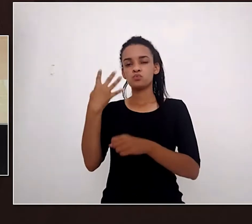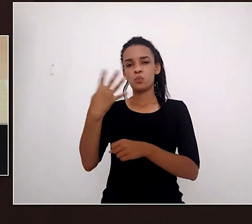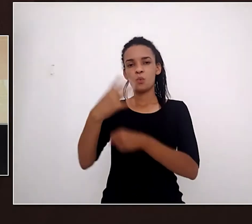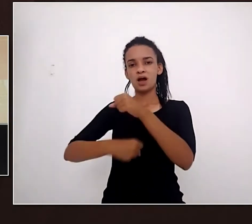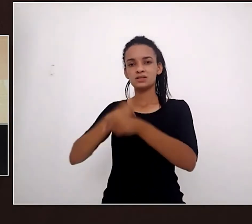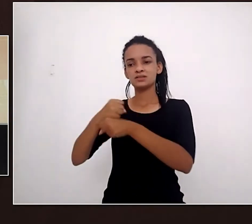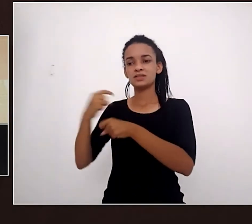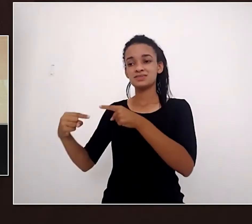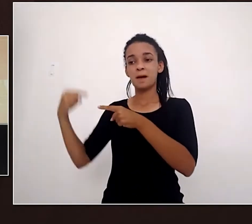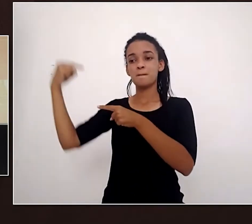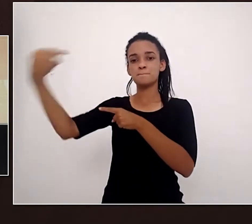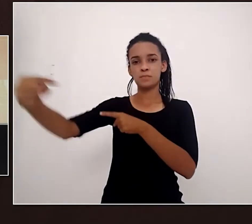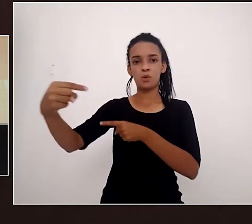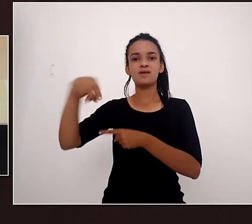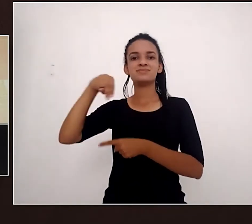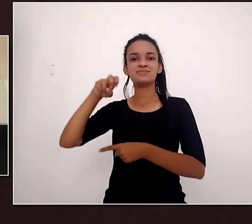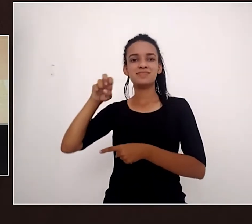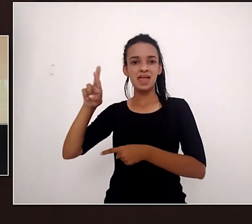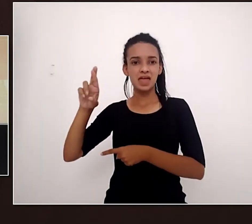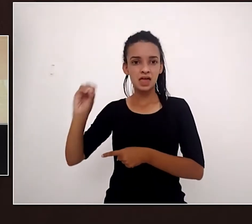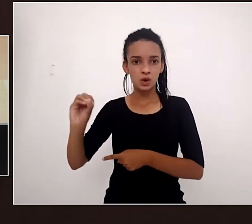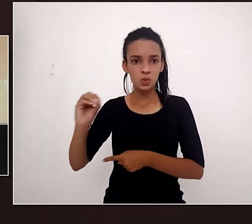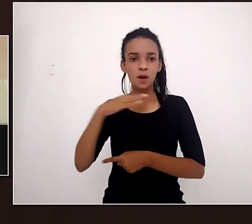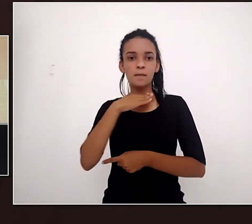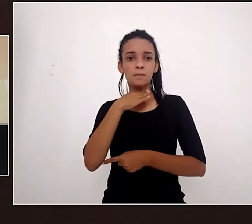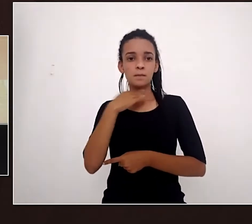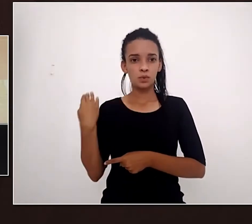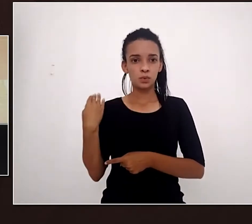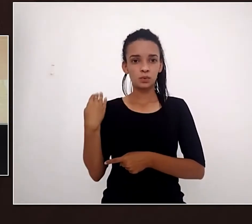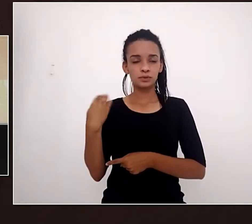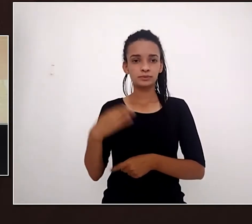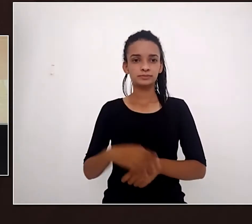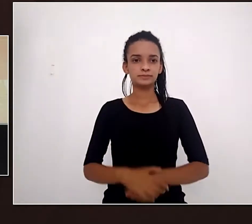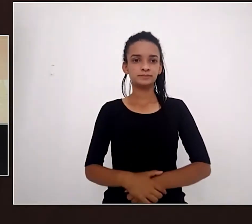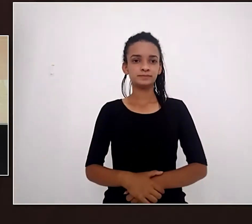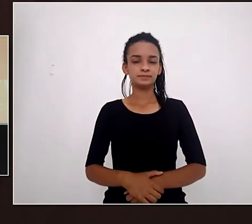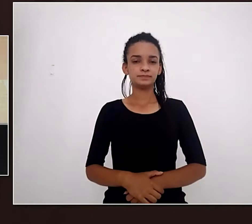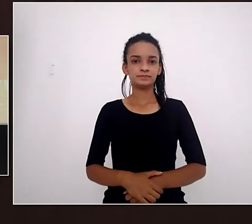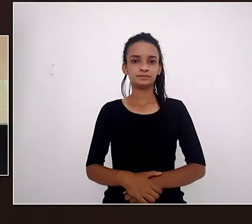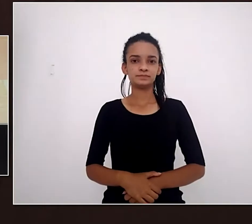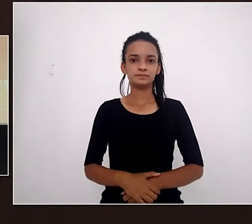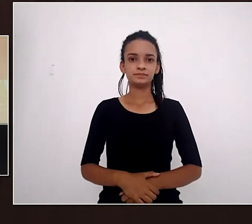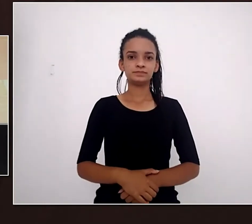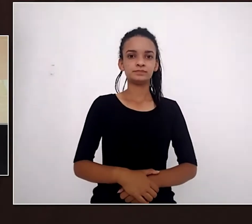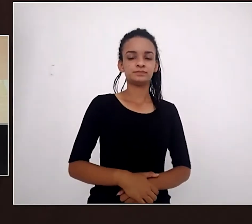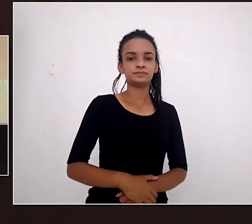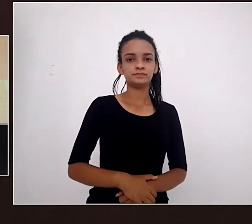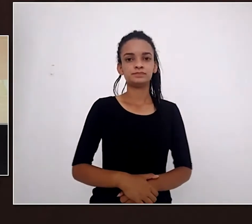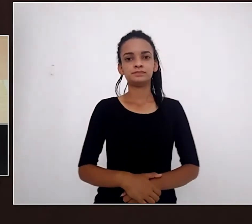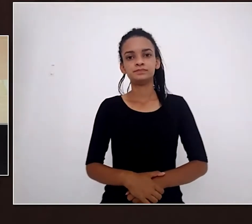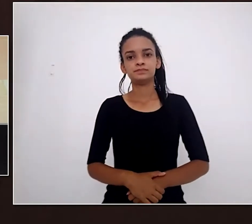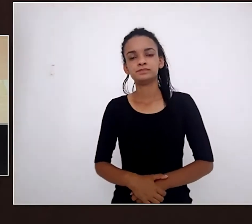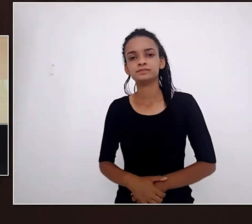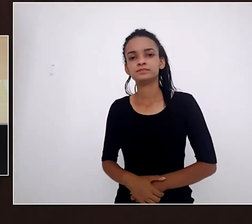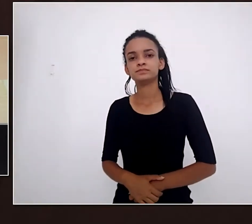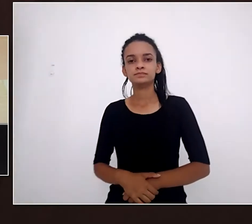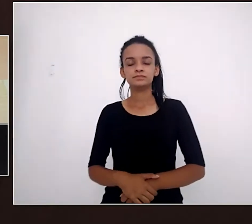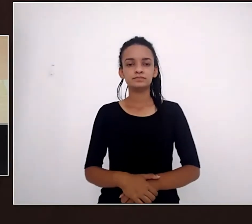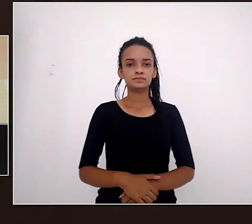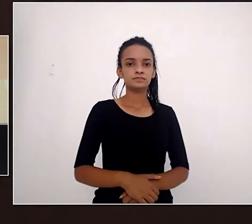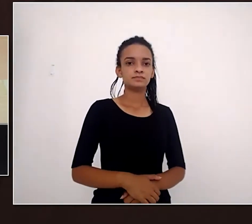então, na verdade, ele morreu em completa miséria e desespero. Ele caiu numa